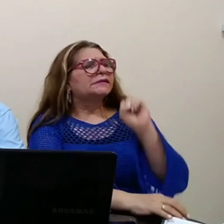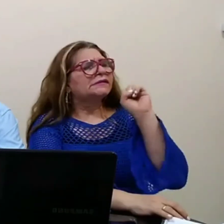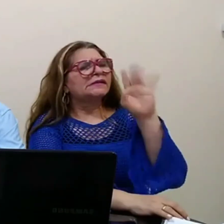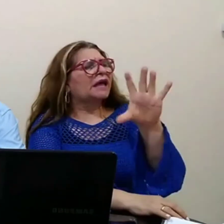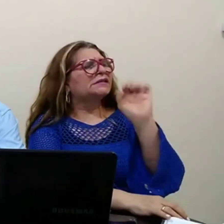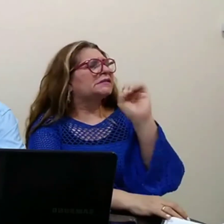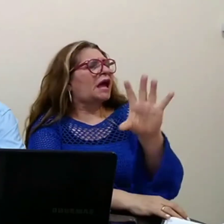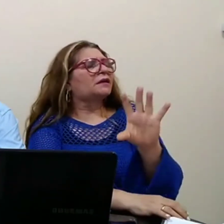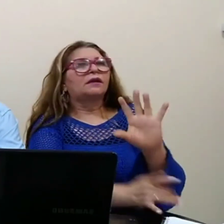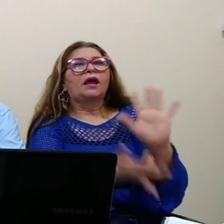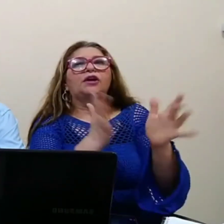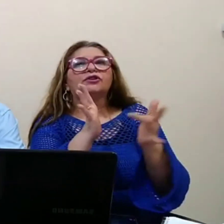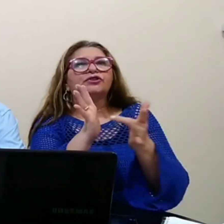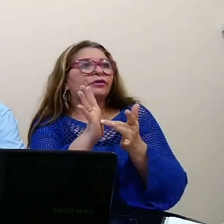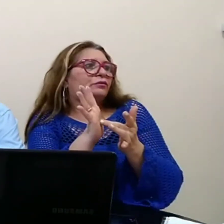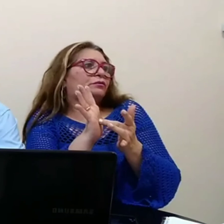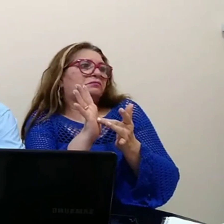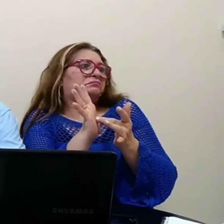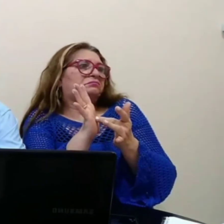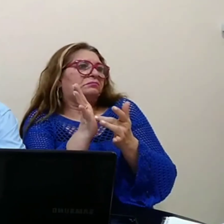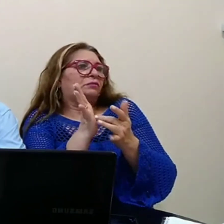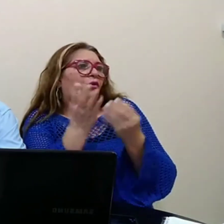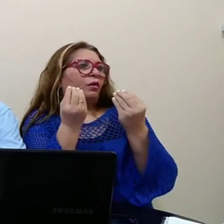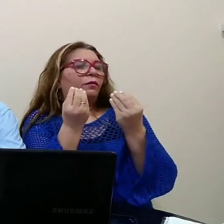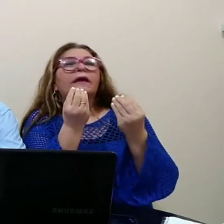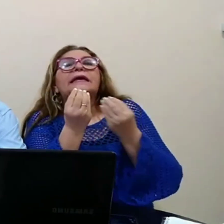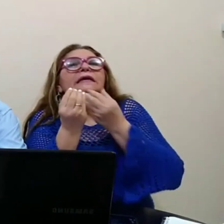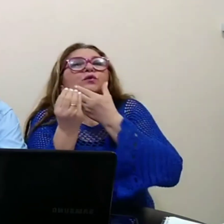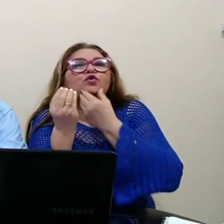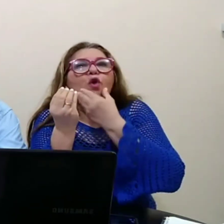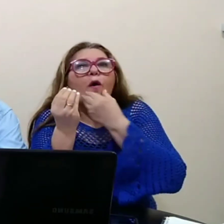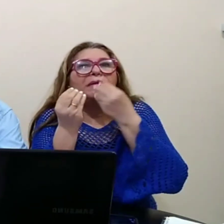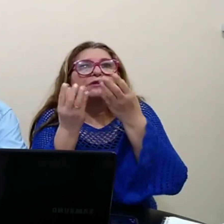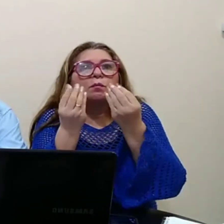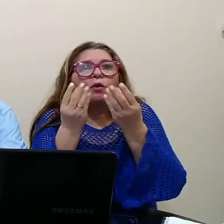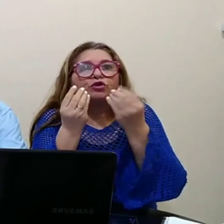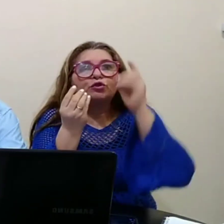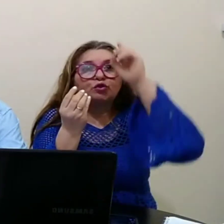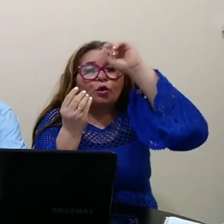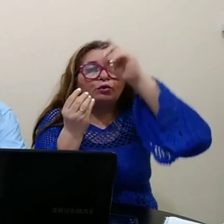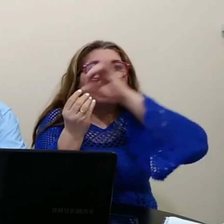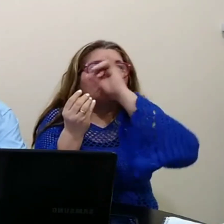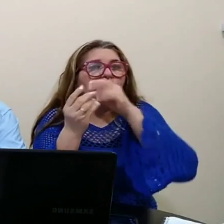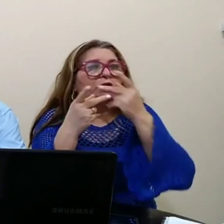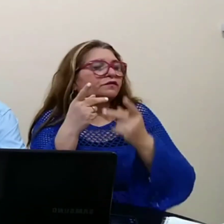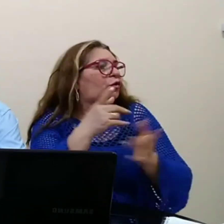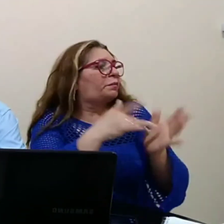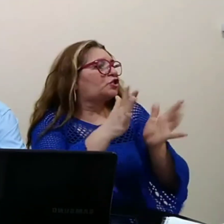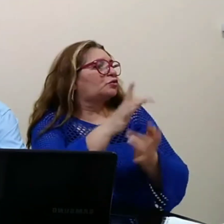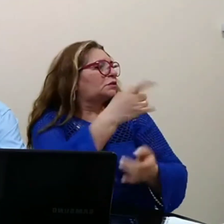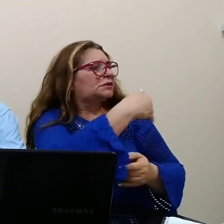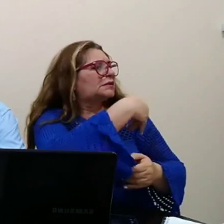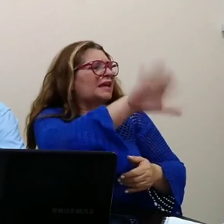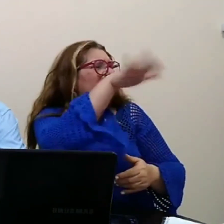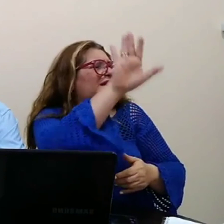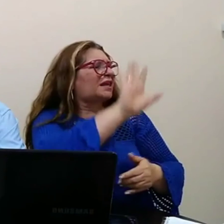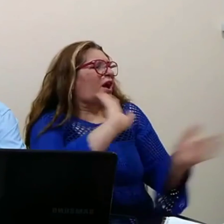Jesus, não fica aqui. Jesus, nós não te queremos aqui. Você nos causou um prejuízo muito grande.